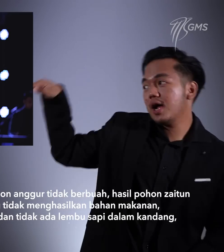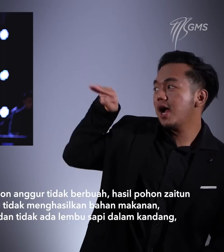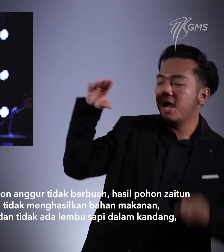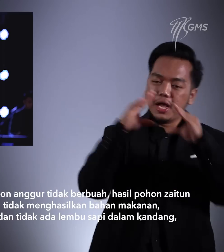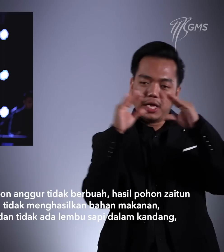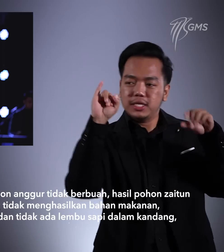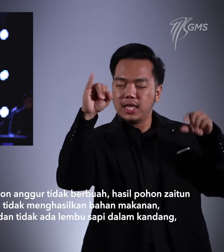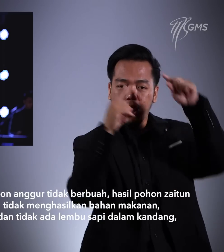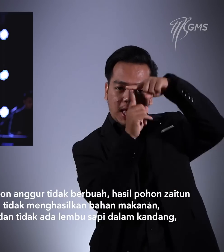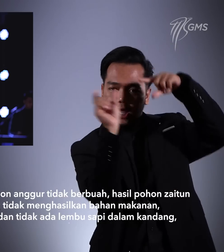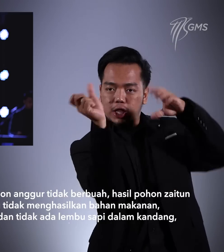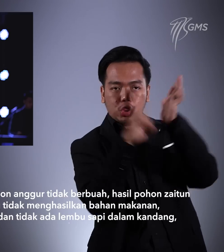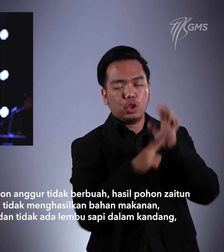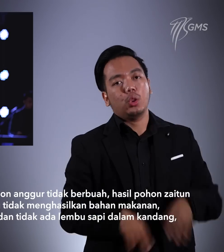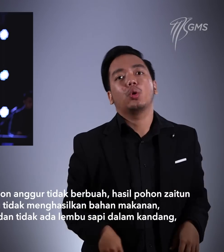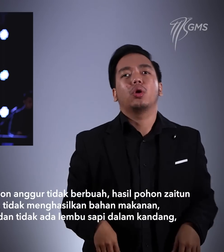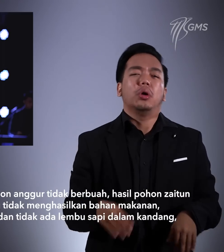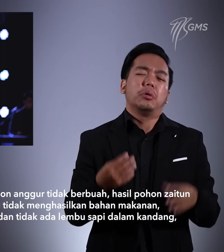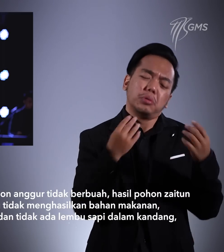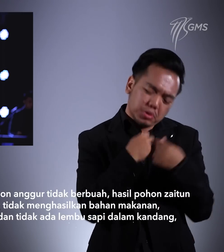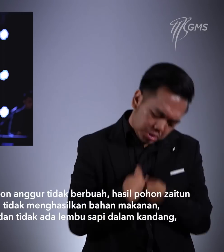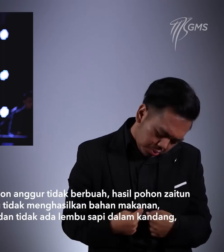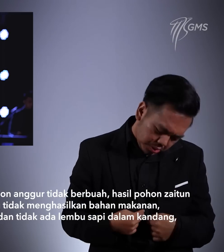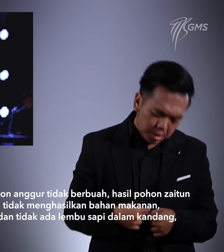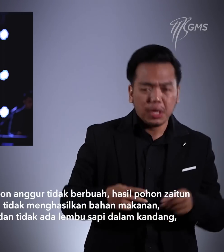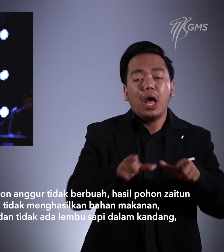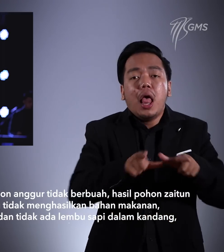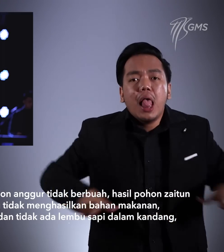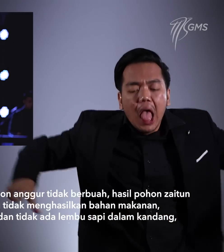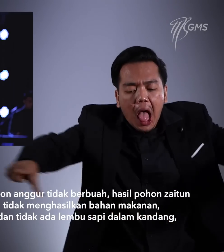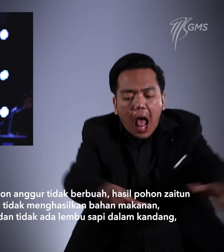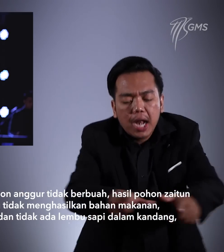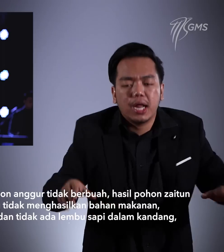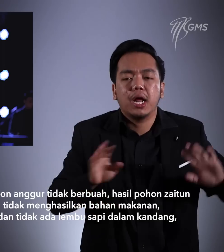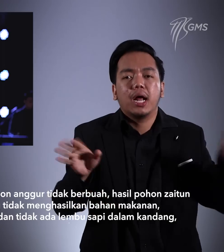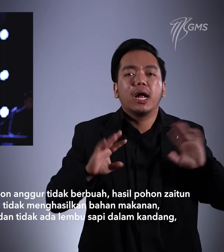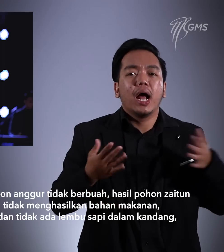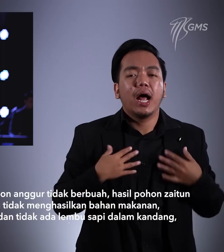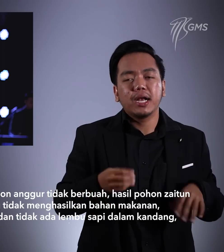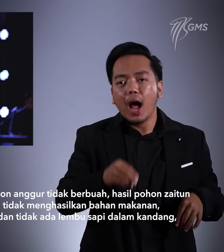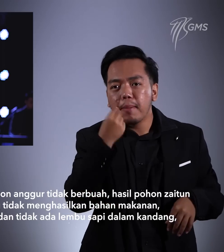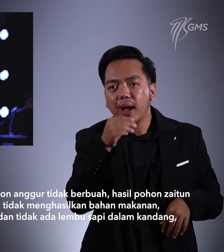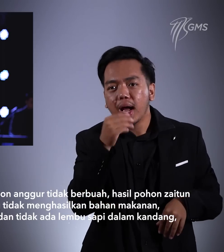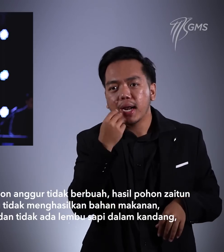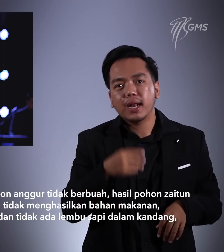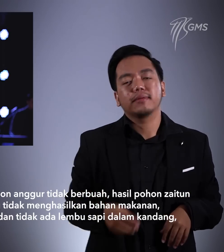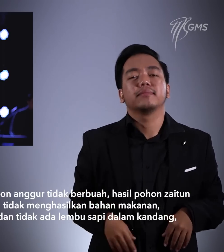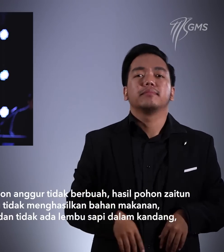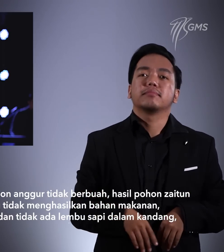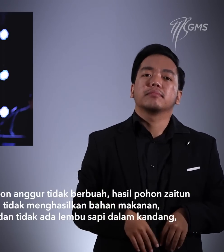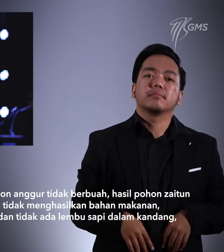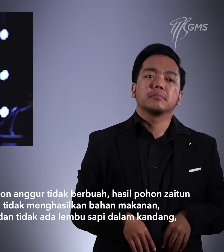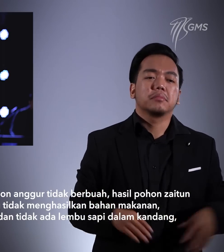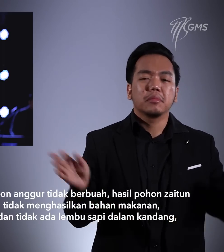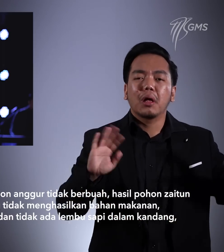mengecewakan, sekalipun ladang-ladang tidak menghasilkan bahan makanan, kambing domba terhalau dari kurungan, dan tidak ada